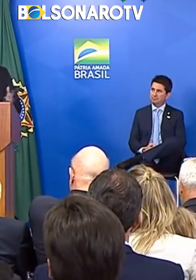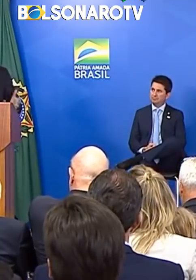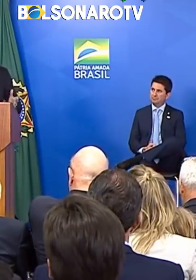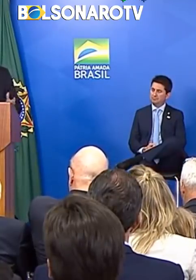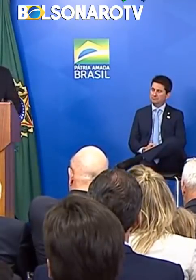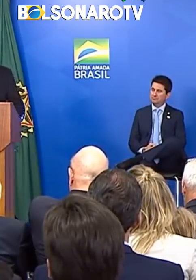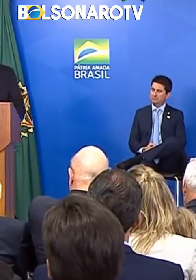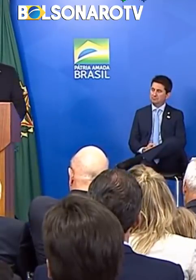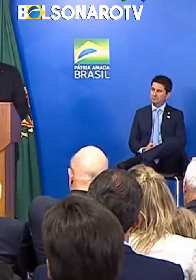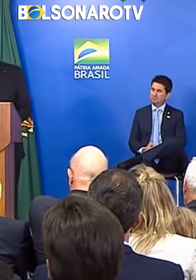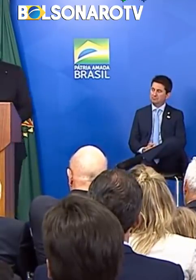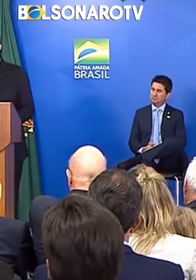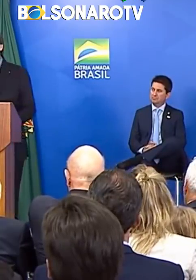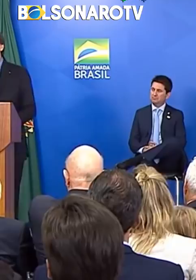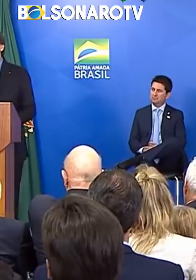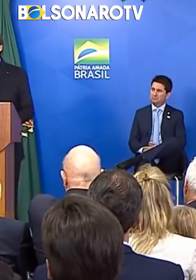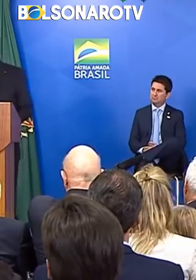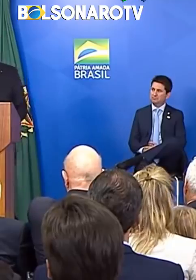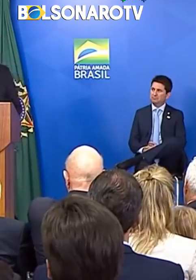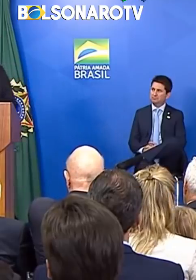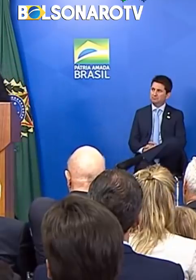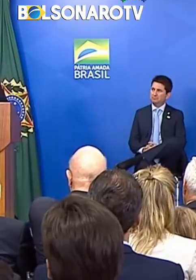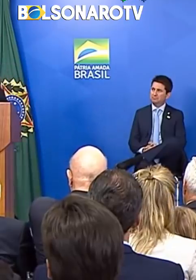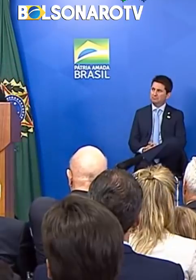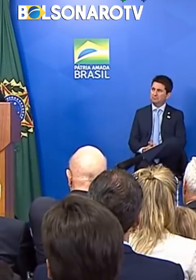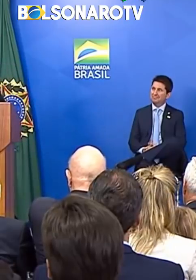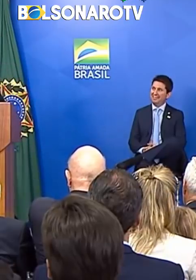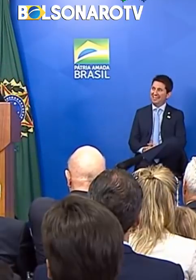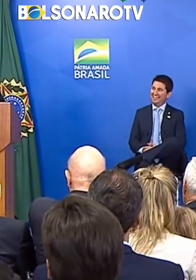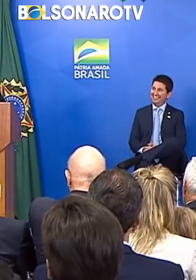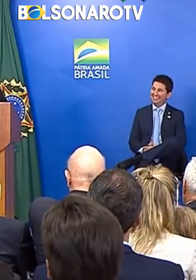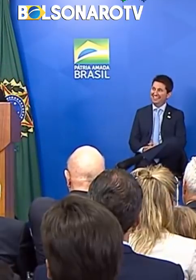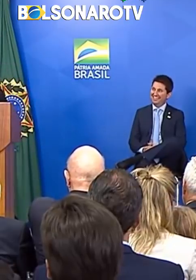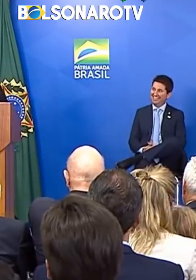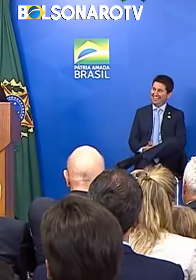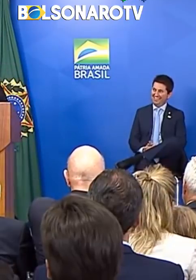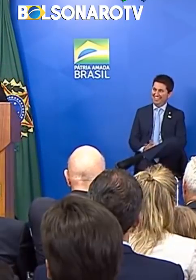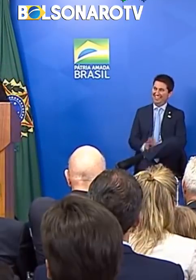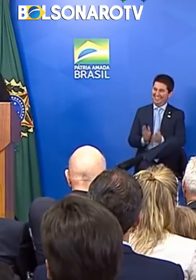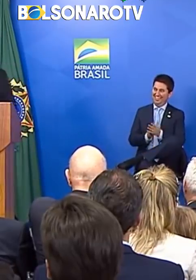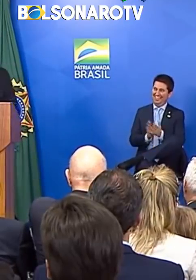para serem patrões. Então, nesse momento, dia do gaúcho.